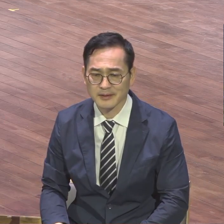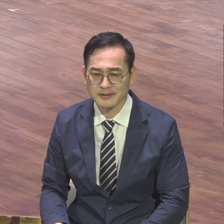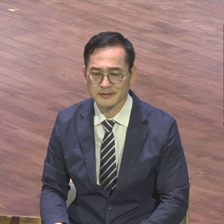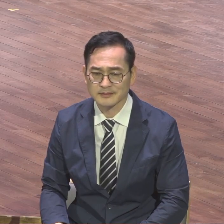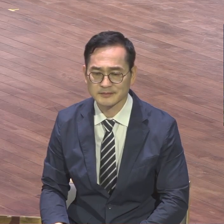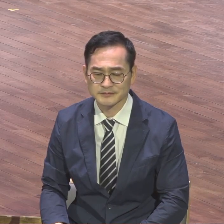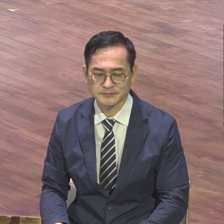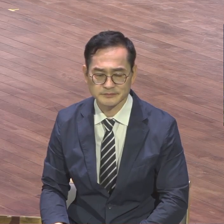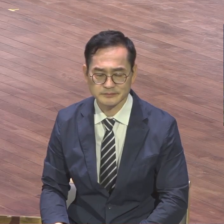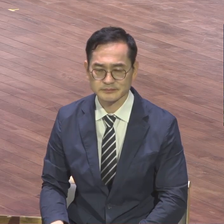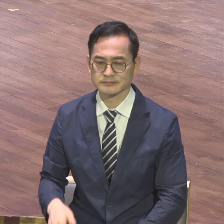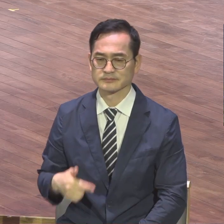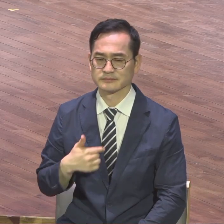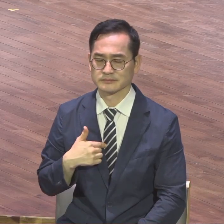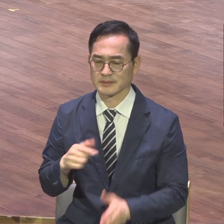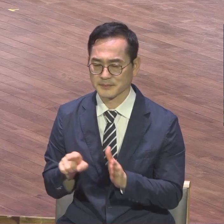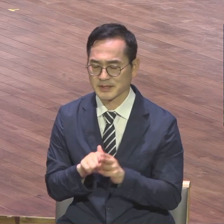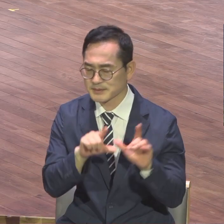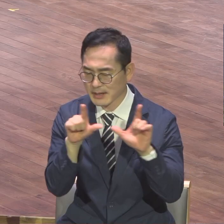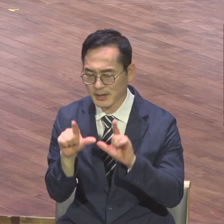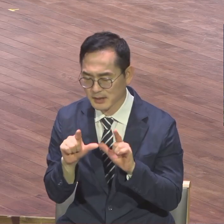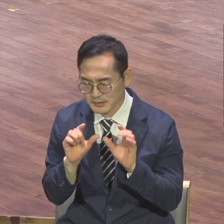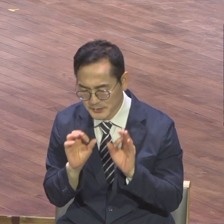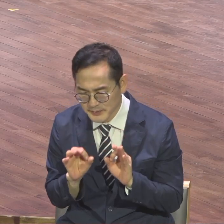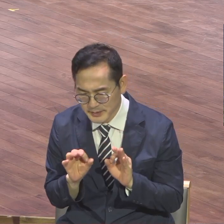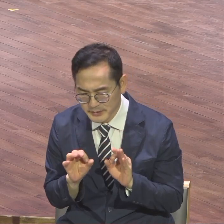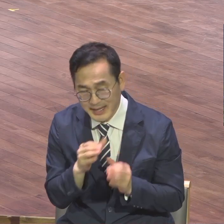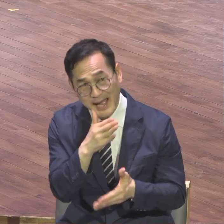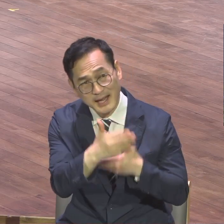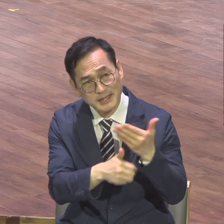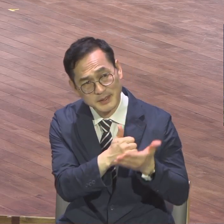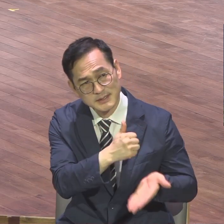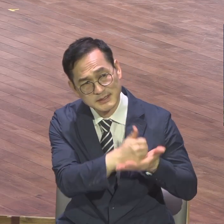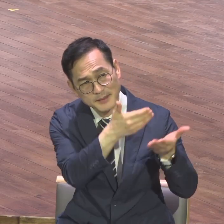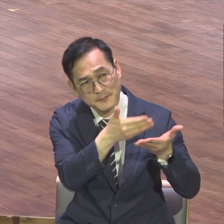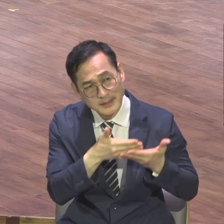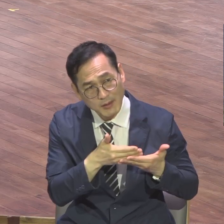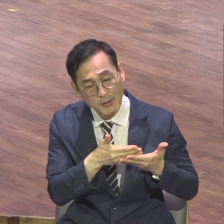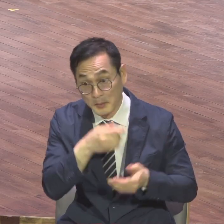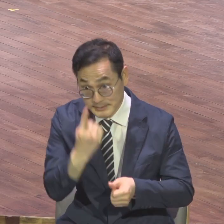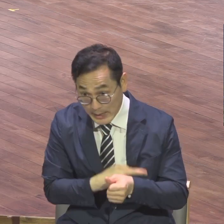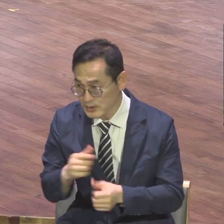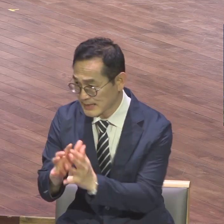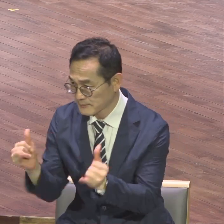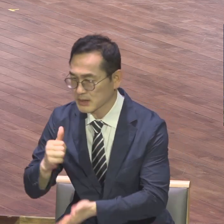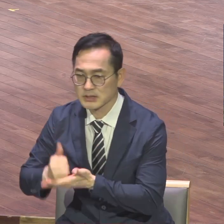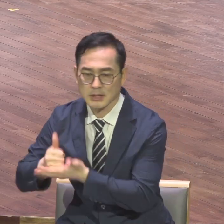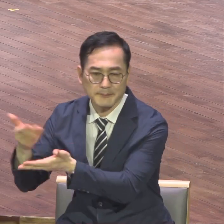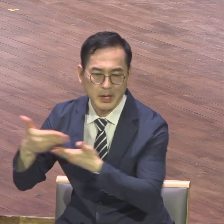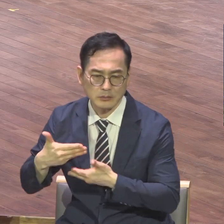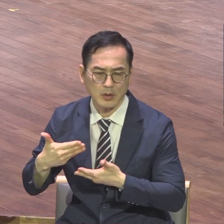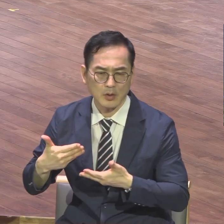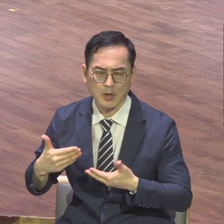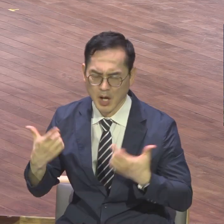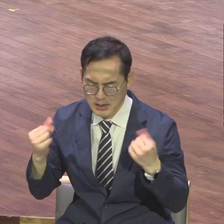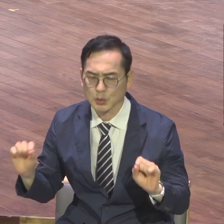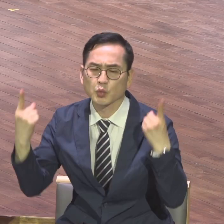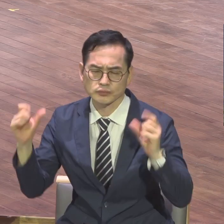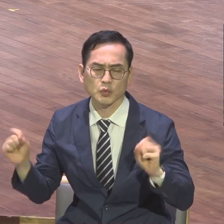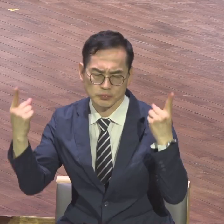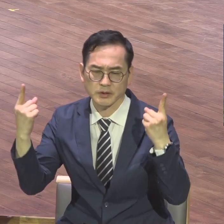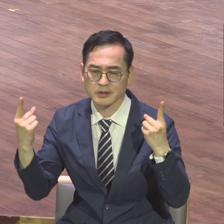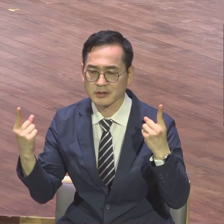제가 신앙생활하면서 느낀, 평지도 하면서 느낀 겁니다. 하나님께 인정받으니까 사람들이 다 인정했어. 그거 하셔야 돼요.